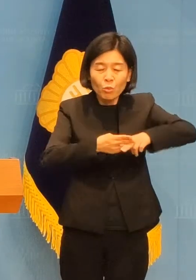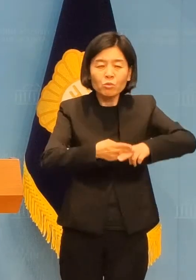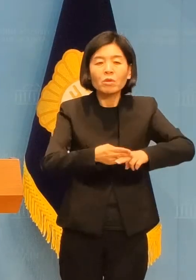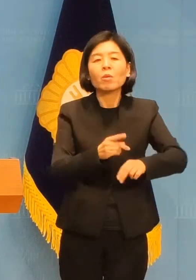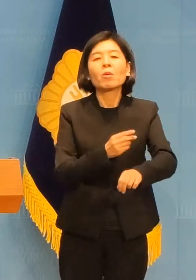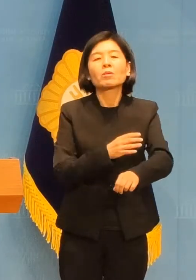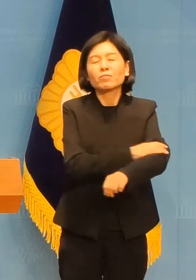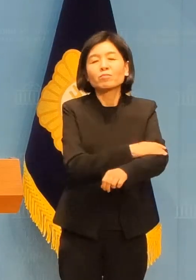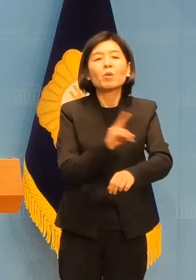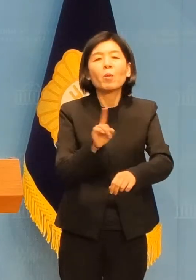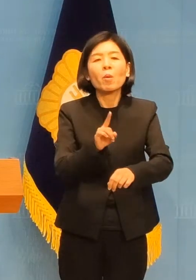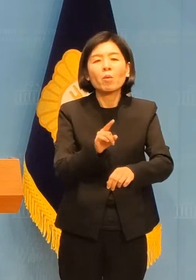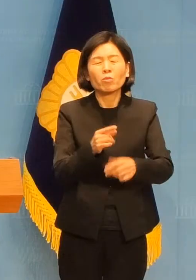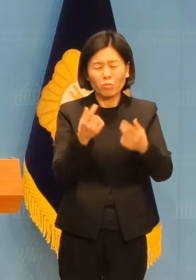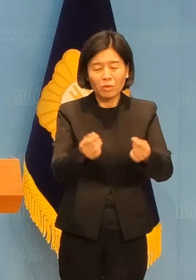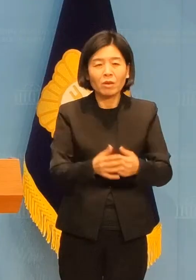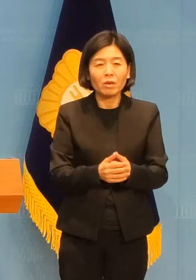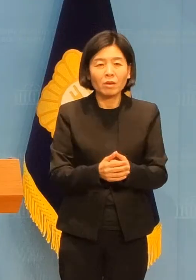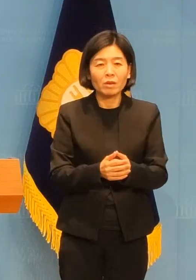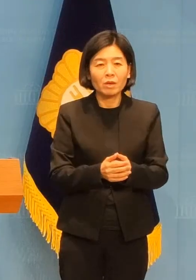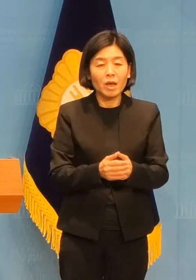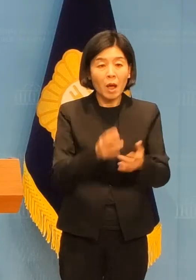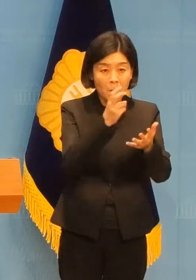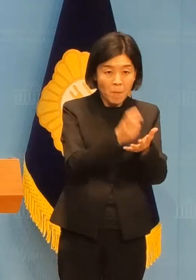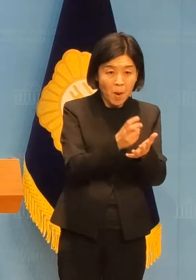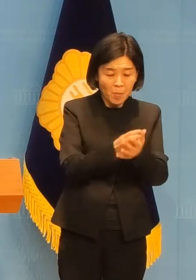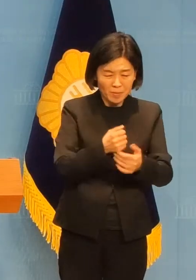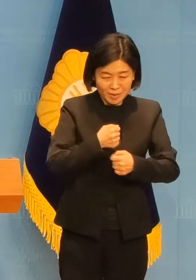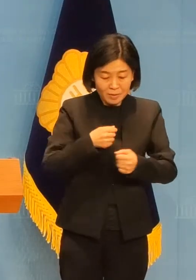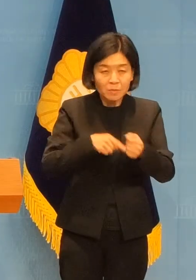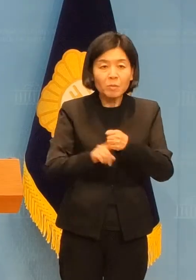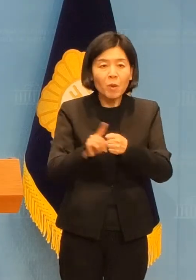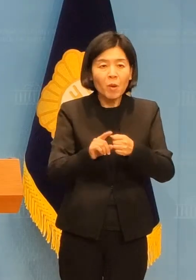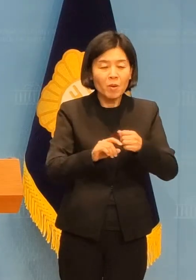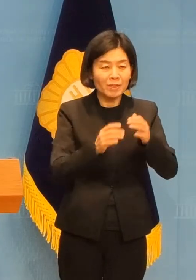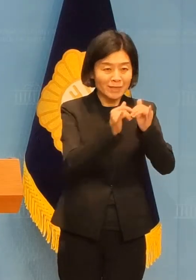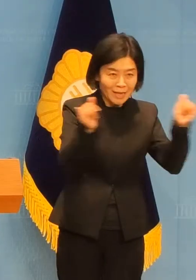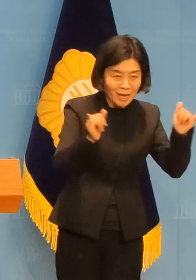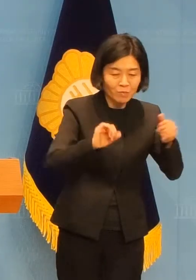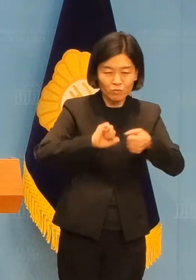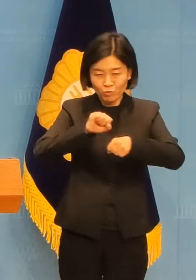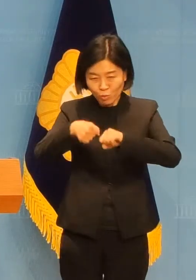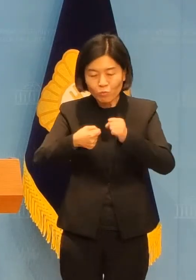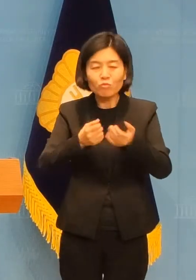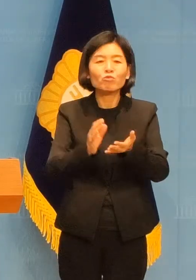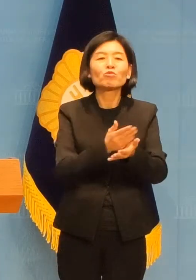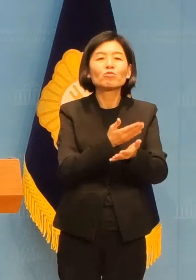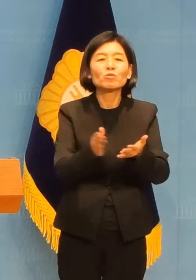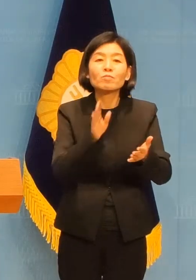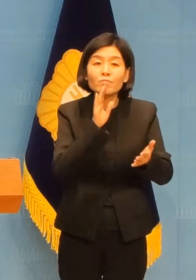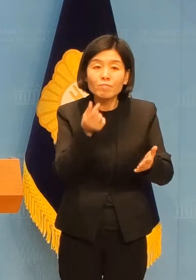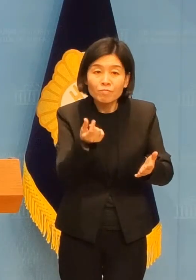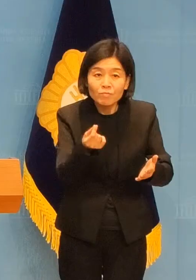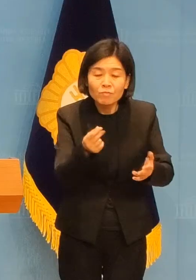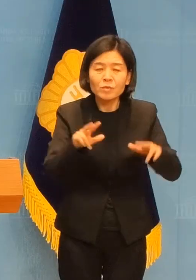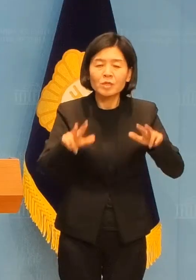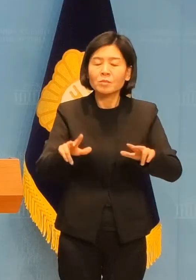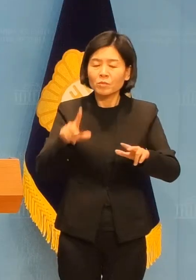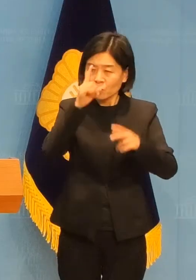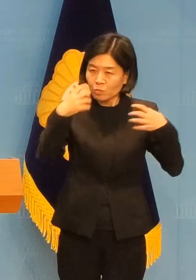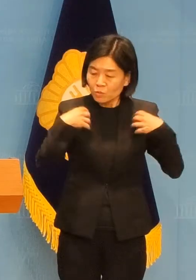게 사람과 동물을 구분짓는 본질이라면 지금 이 정부와 민주당이 보여주는